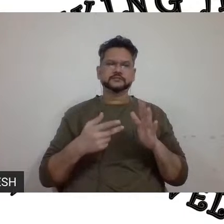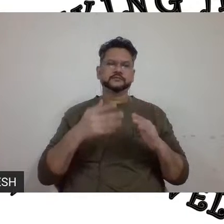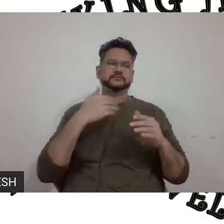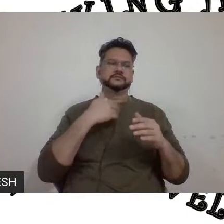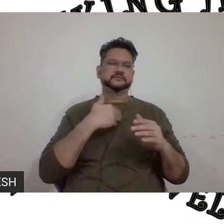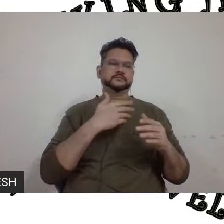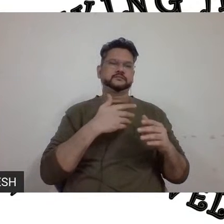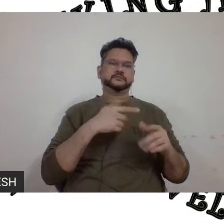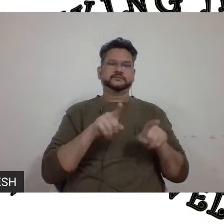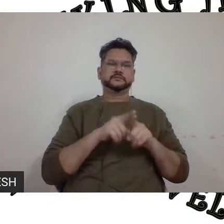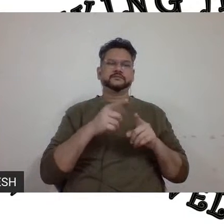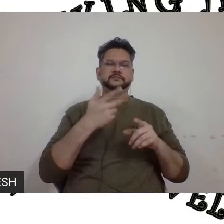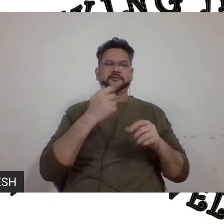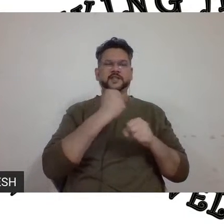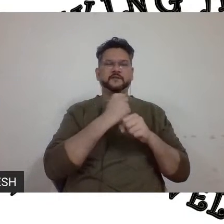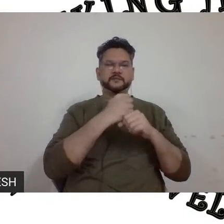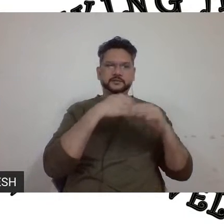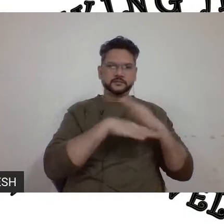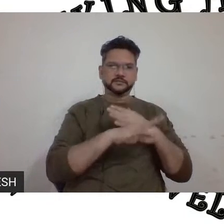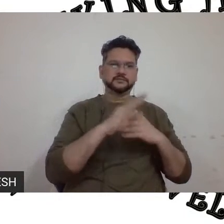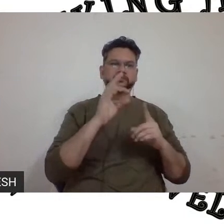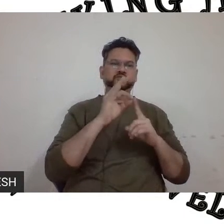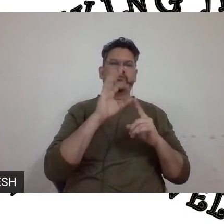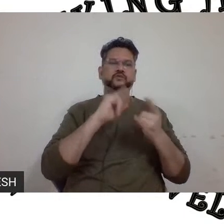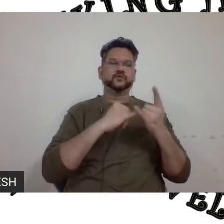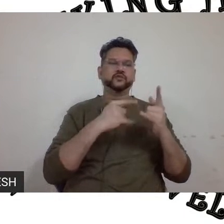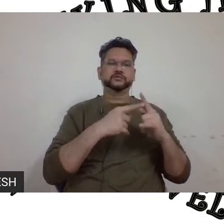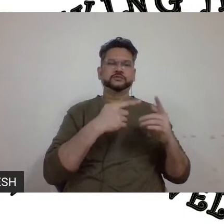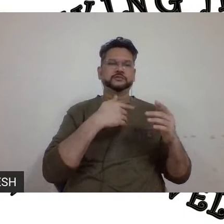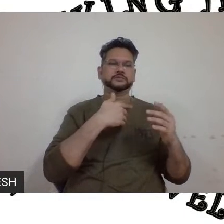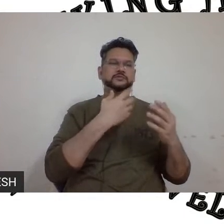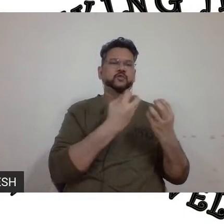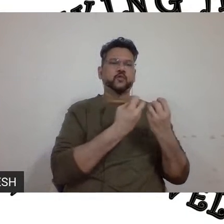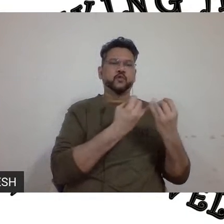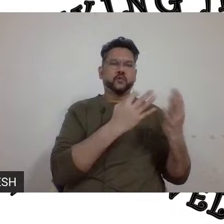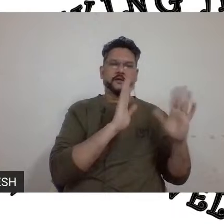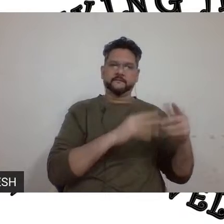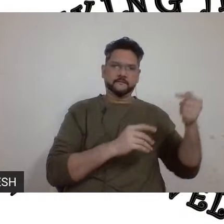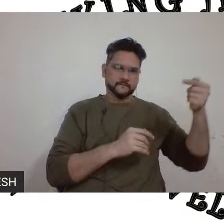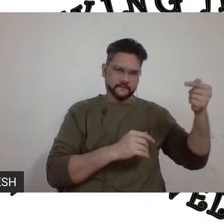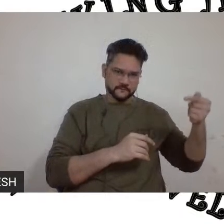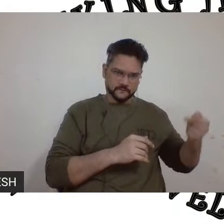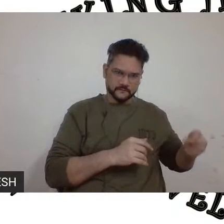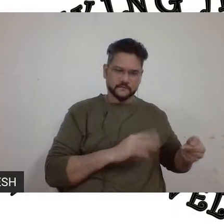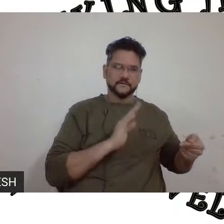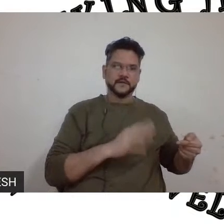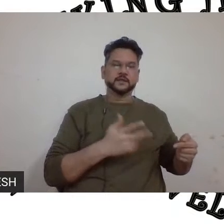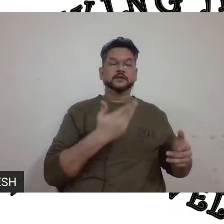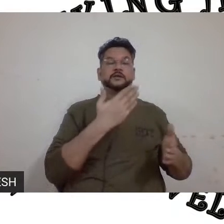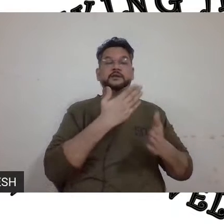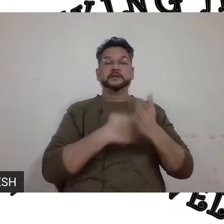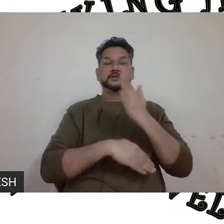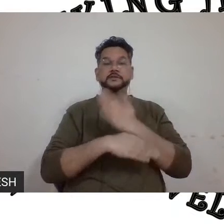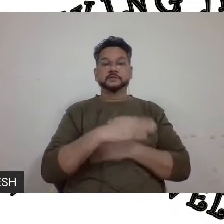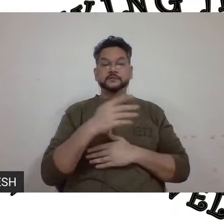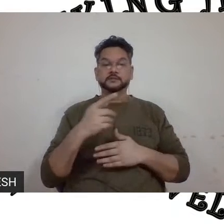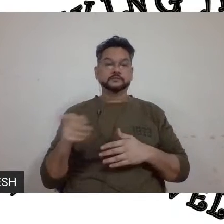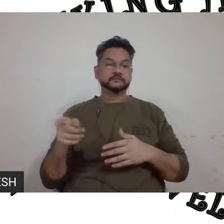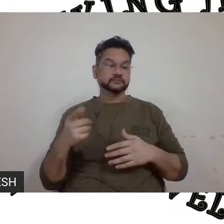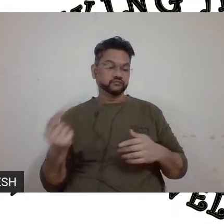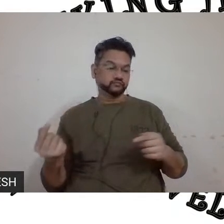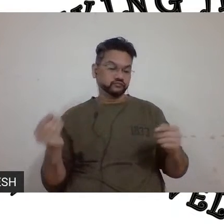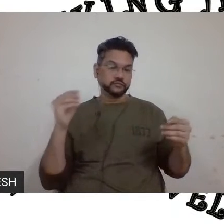हैं और उसमें आप कहाँ कहाँ पर्सन विद डिसेबिलिटी को फिक्स कर रहे हो, और रोस्टर में ये करते हैं कि